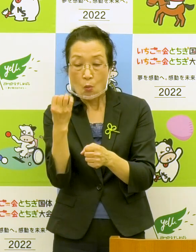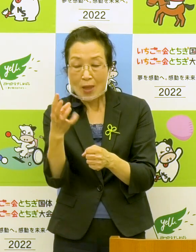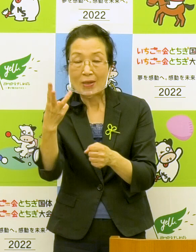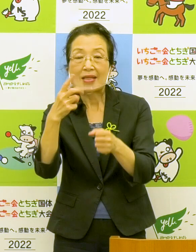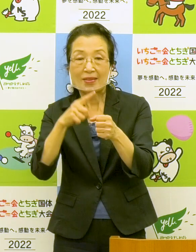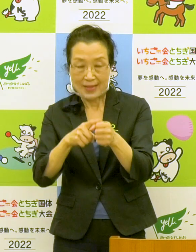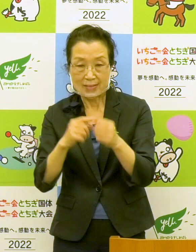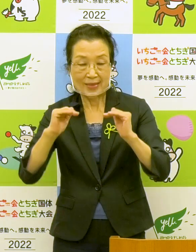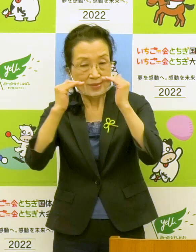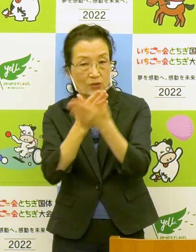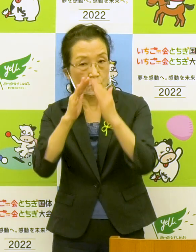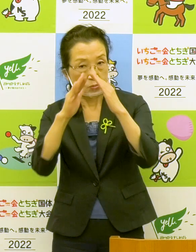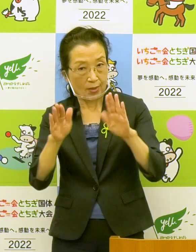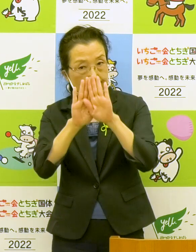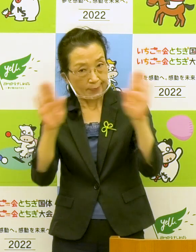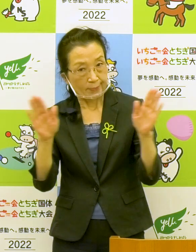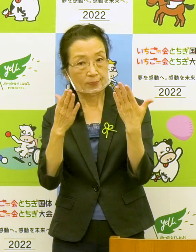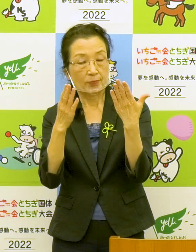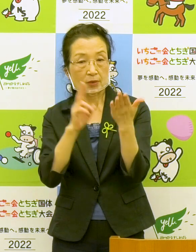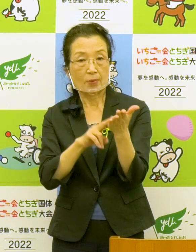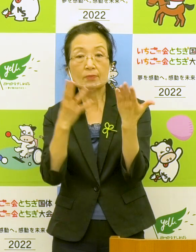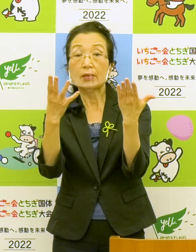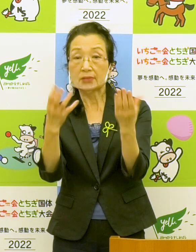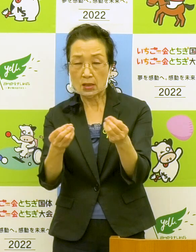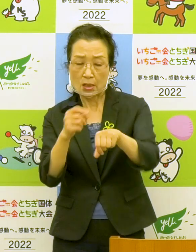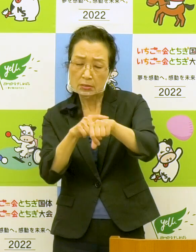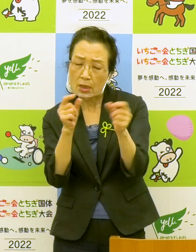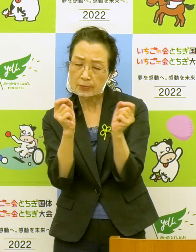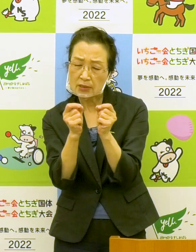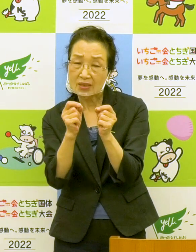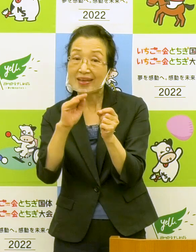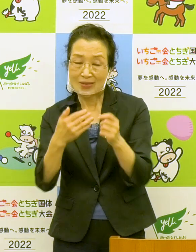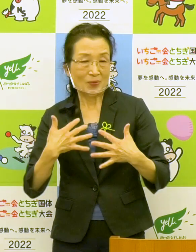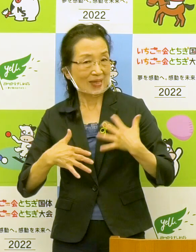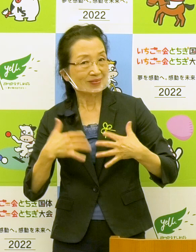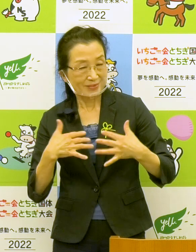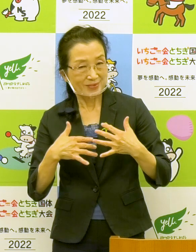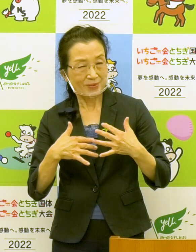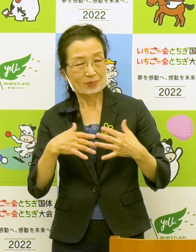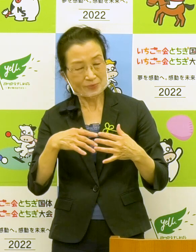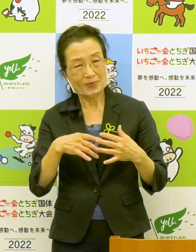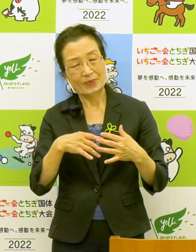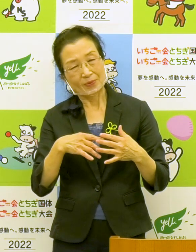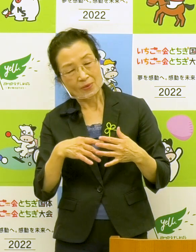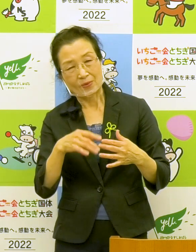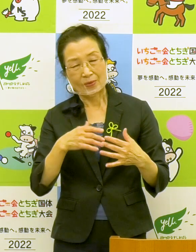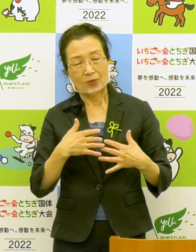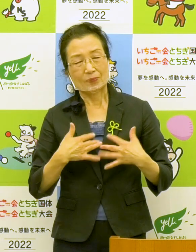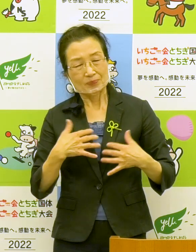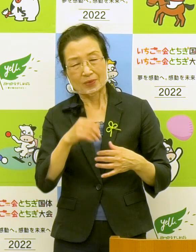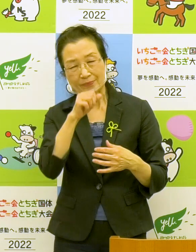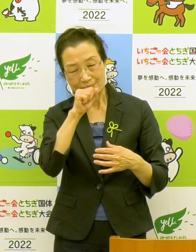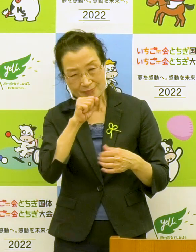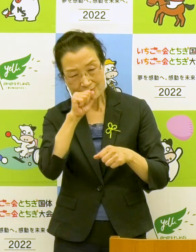開催することとしました。限られた時間にはなりますが、楽しく有意義な時間を過ごしていただければと